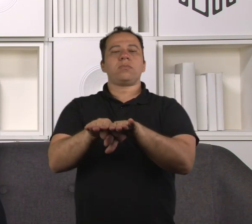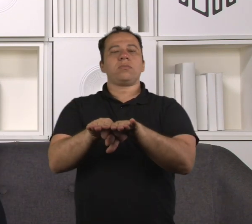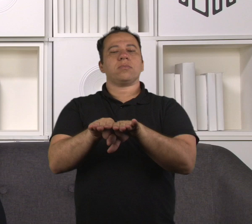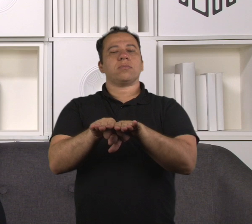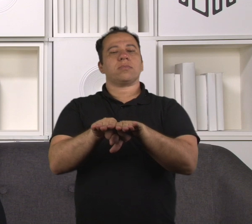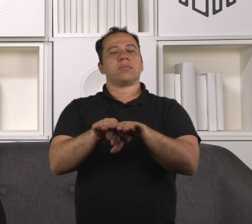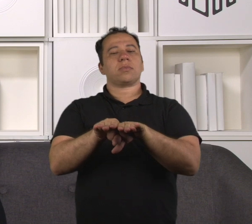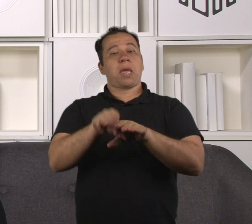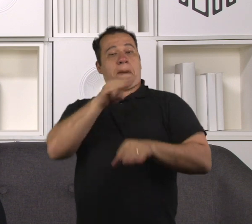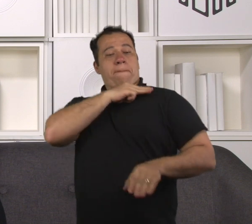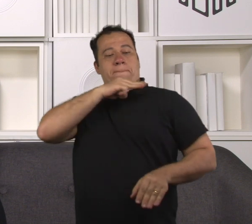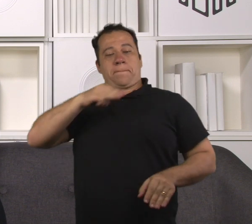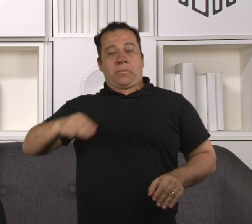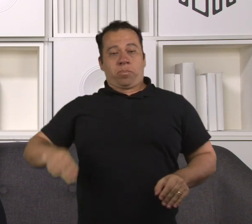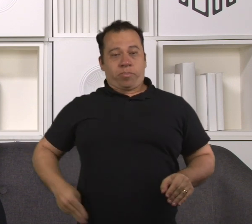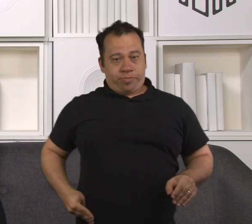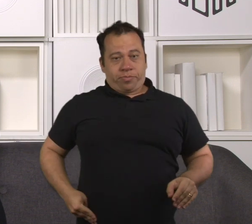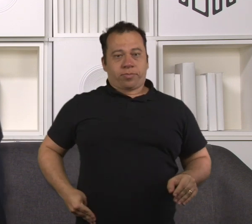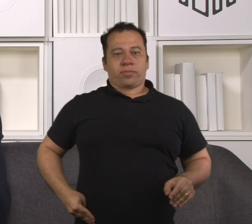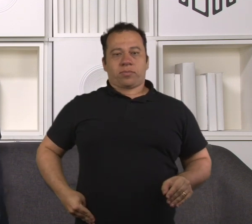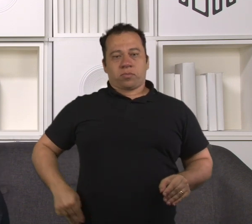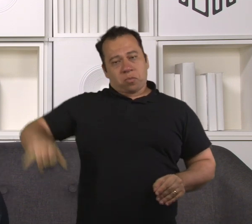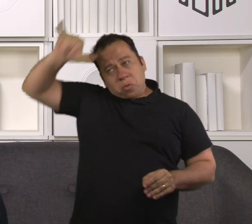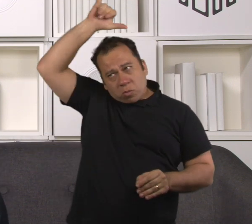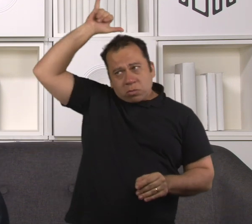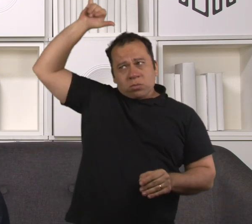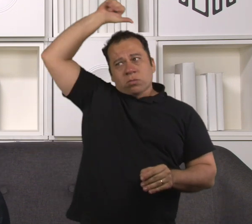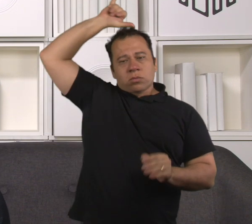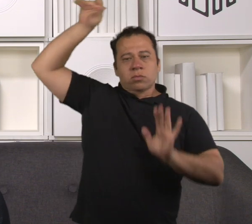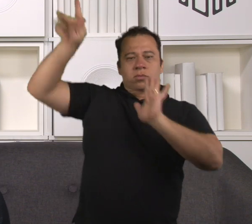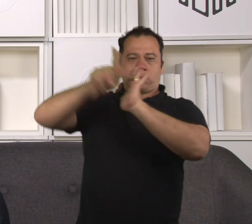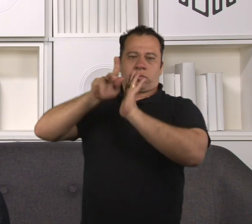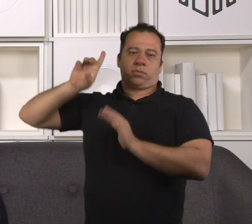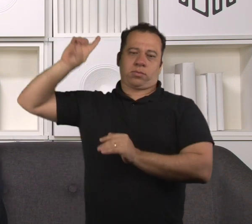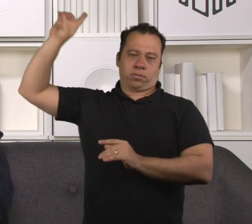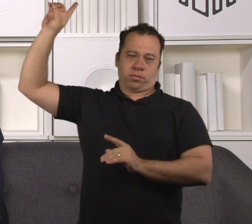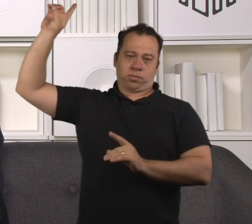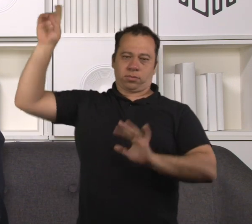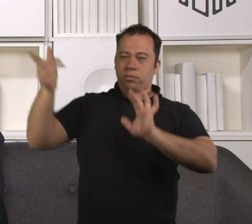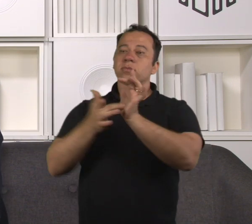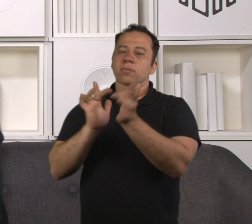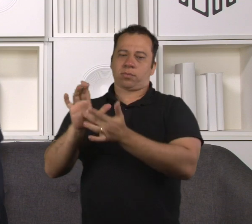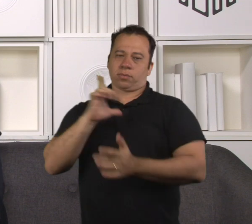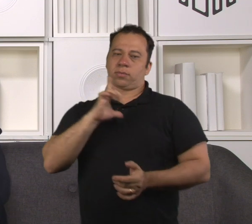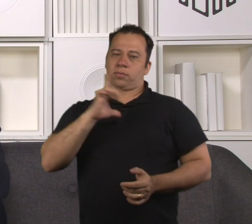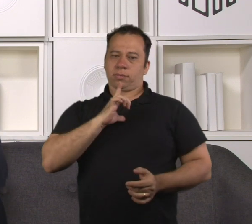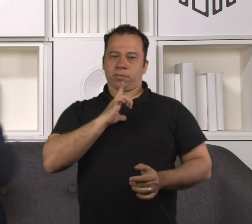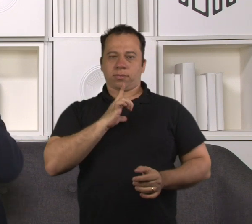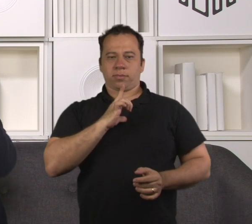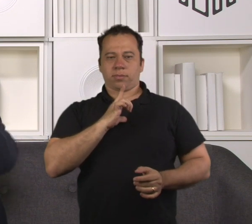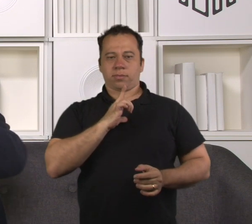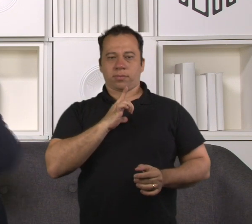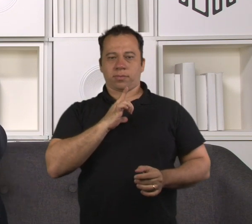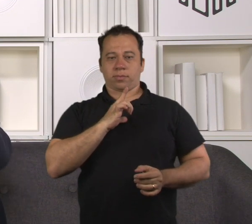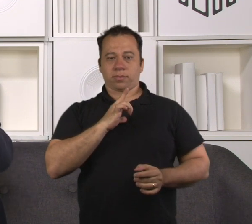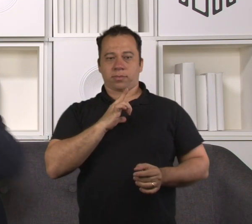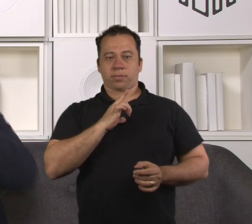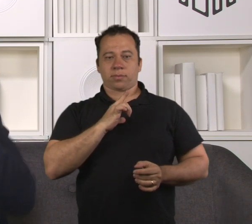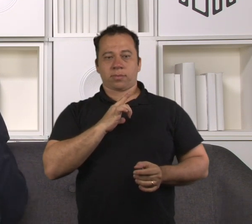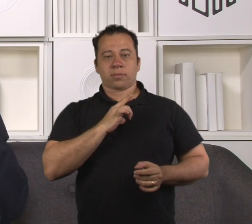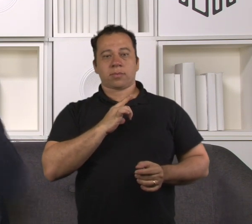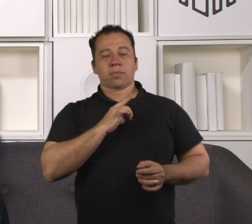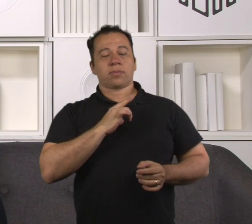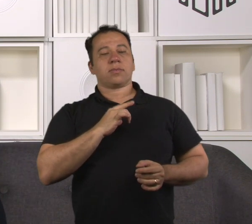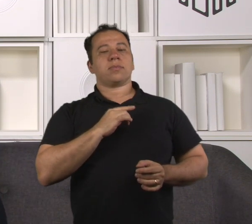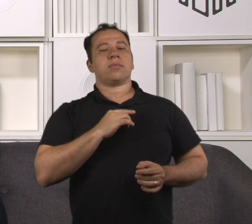O homem perfeito agora em perfeita submissão vai reinar. Eu, Jesus, vou fazer o que Adão deveria ter feito,